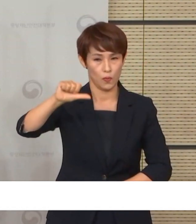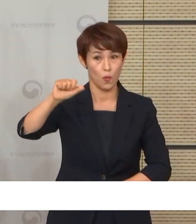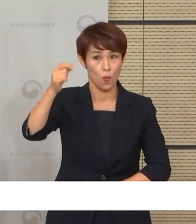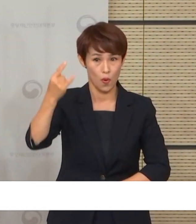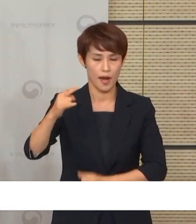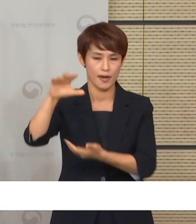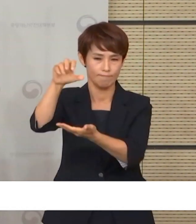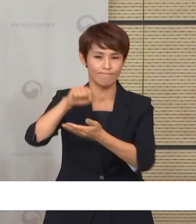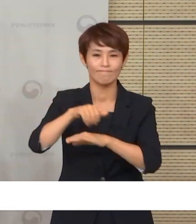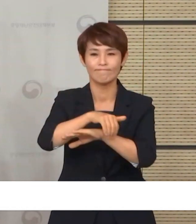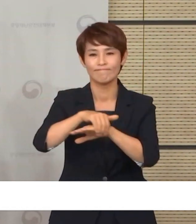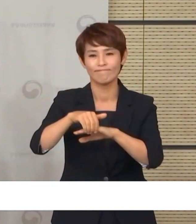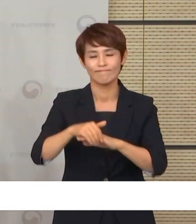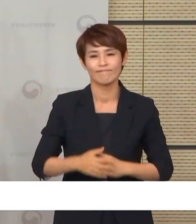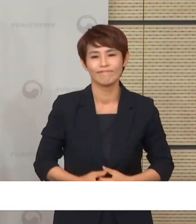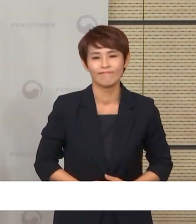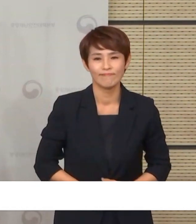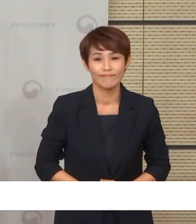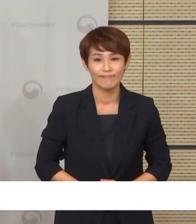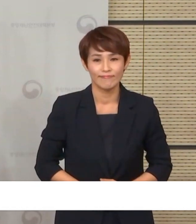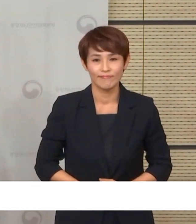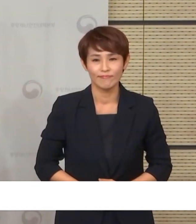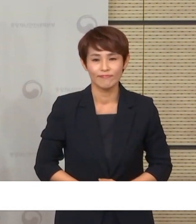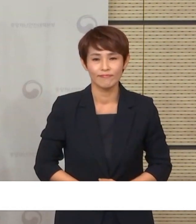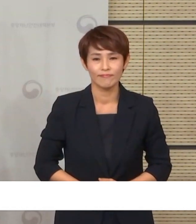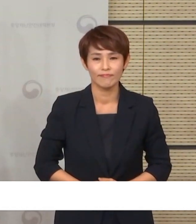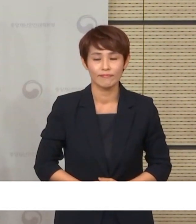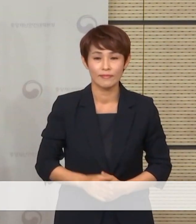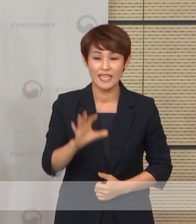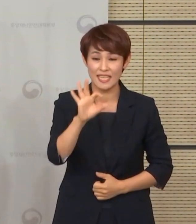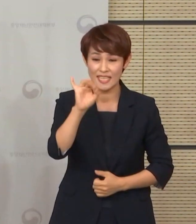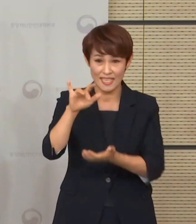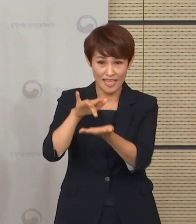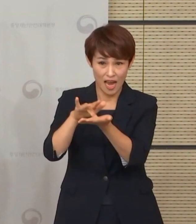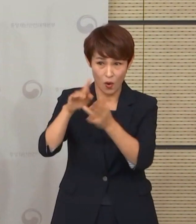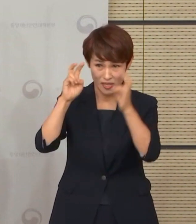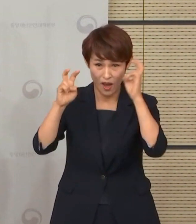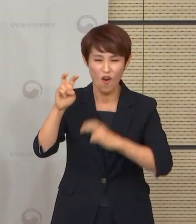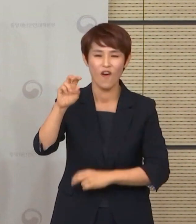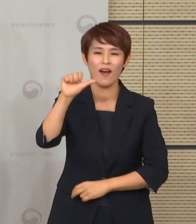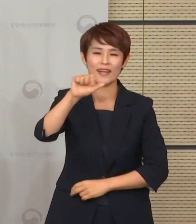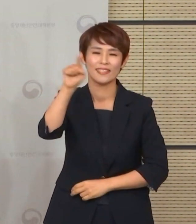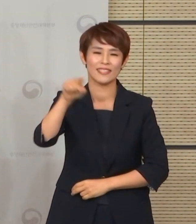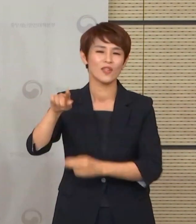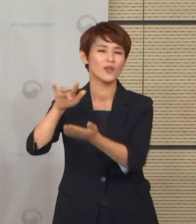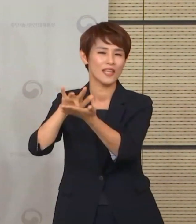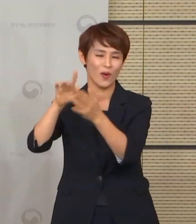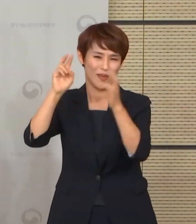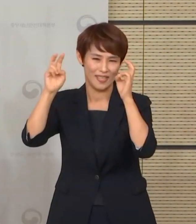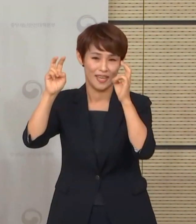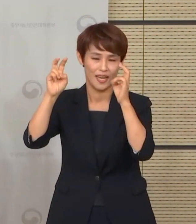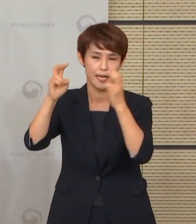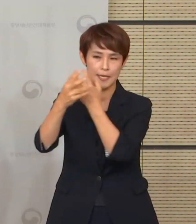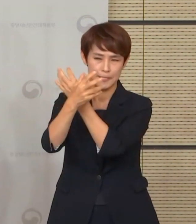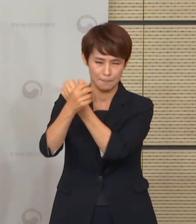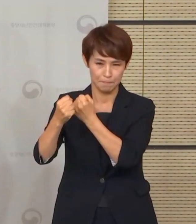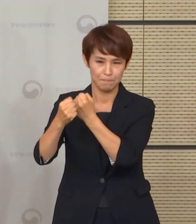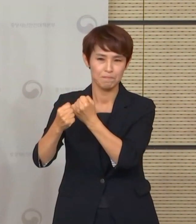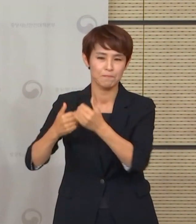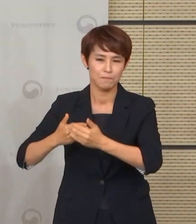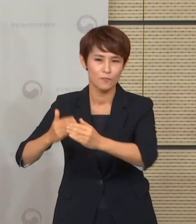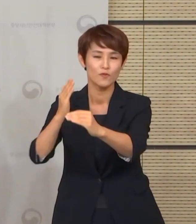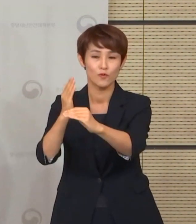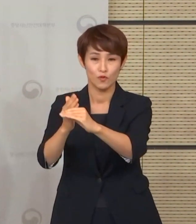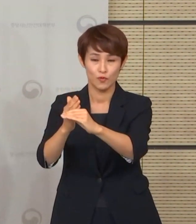분 을 도입할 계획입니다 현재 이 부실 대 제조사인 아스텔앤컨 사와 공급 계약을 추진 중이며